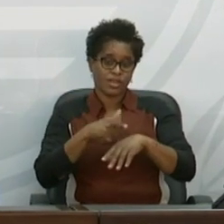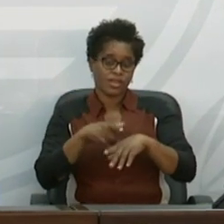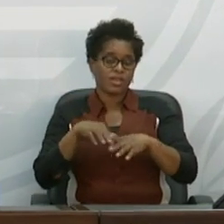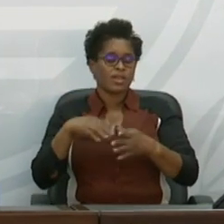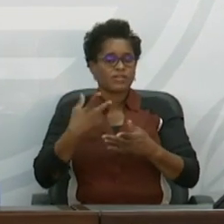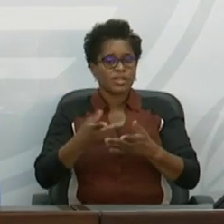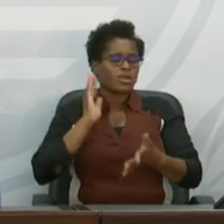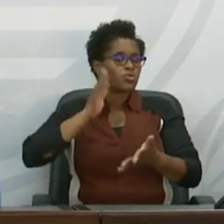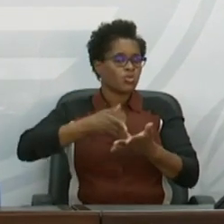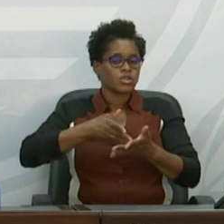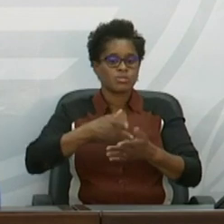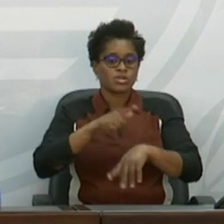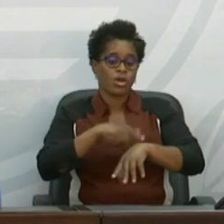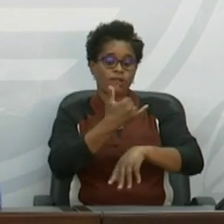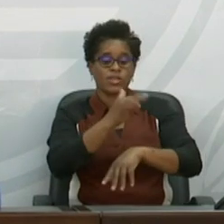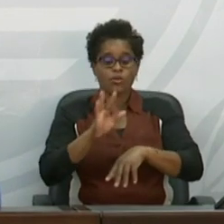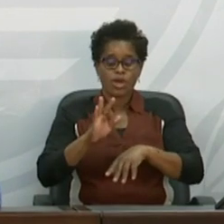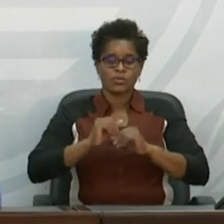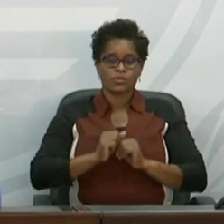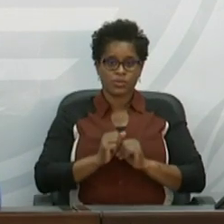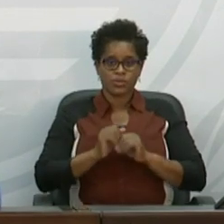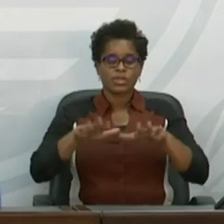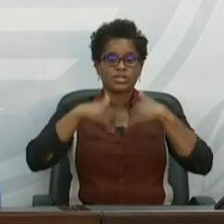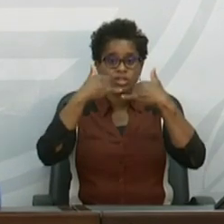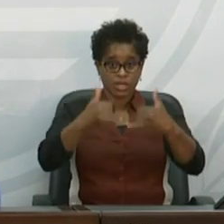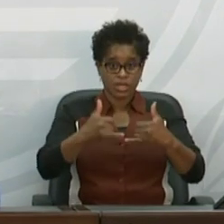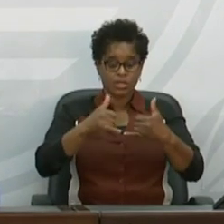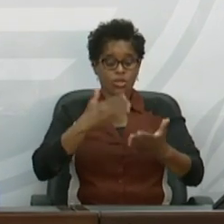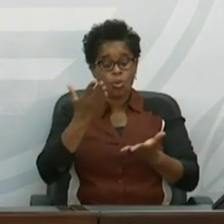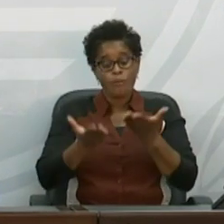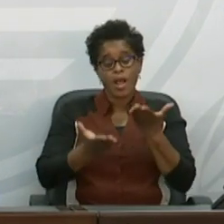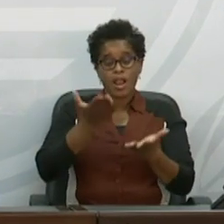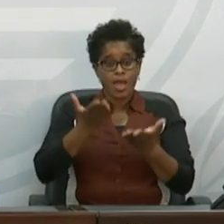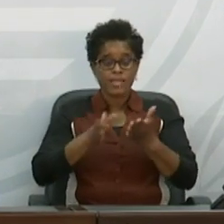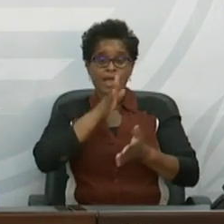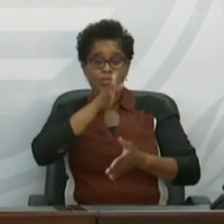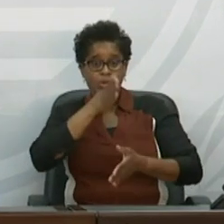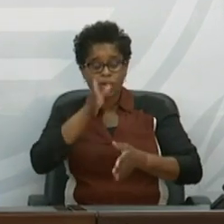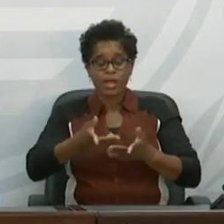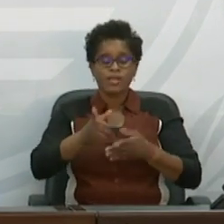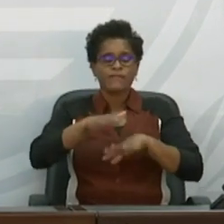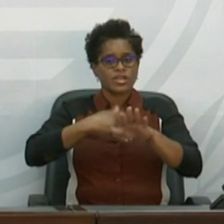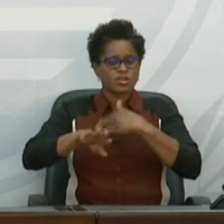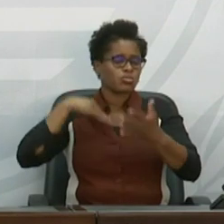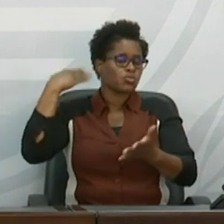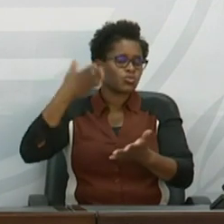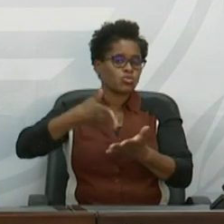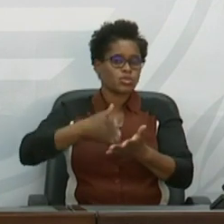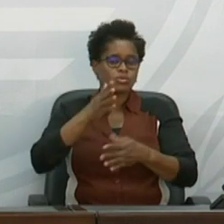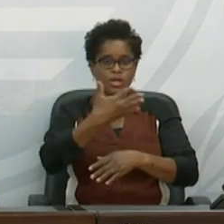referente às últimas 24 horas, seguida do balanço que habitualmente fazemos dos últimos 14